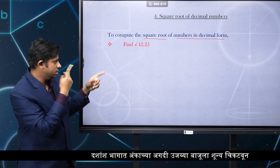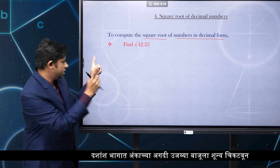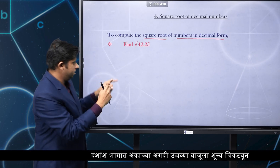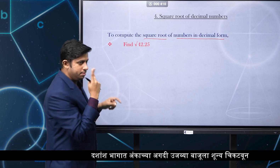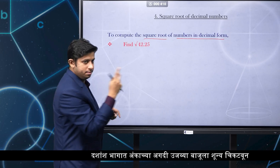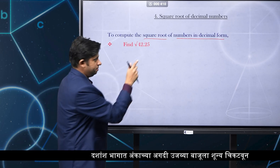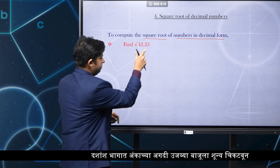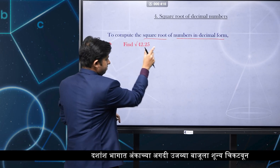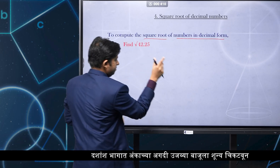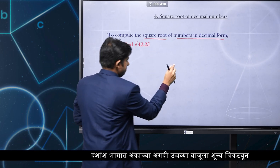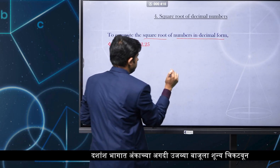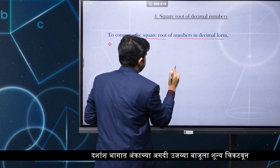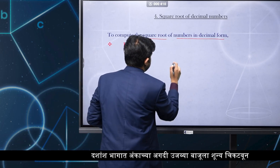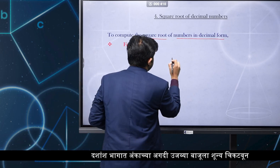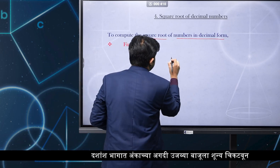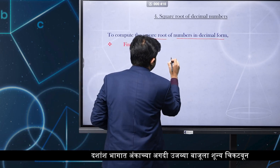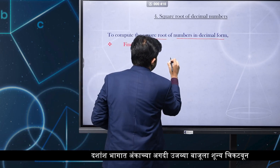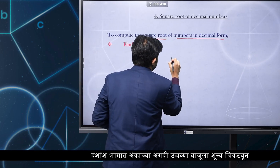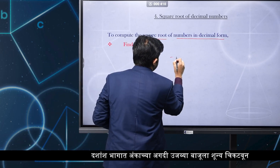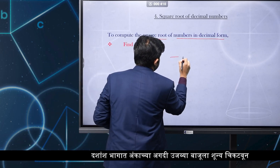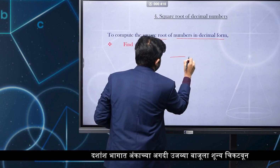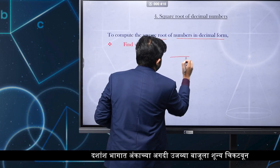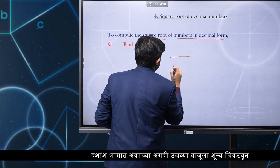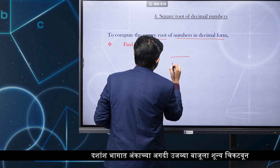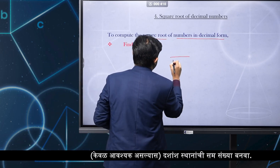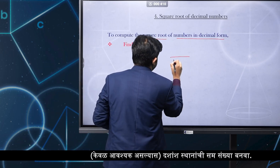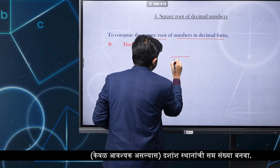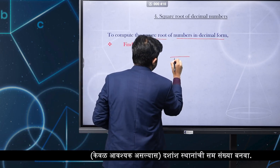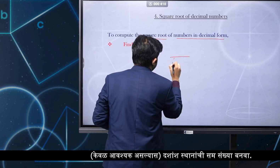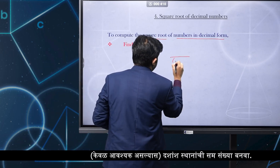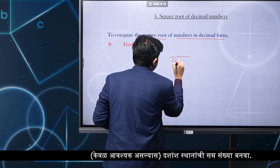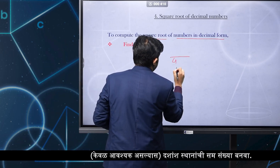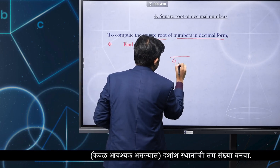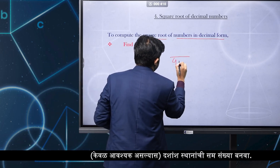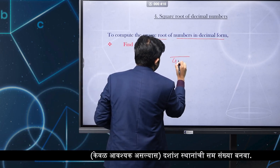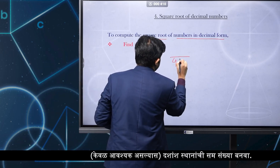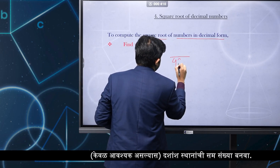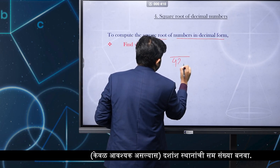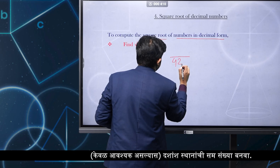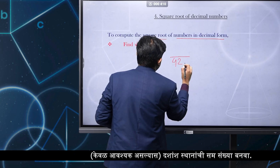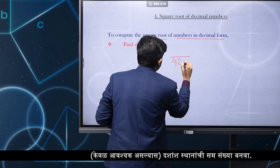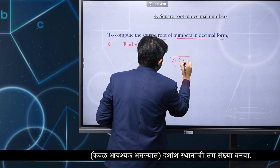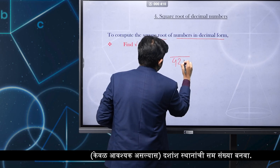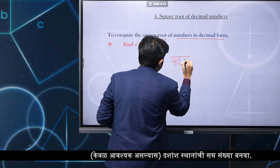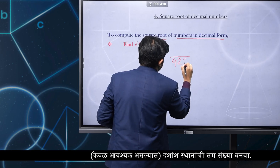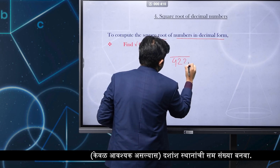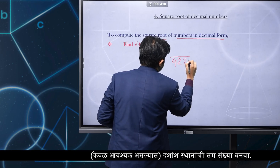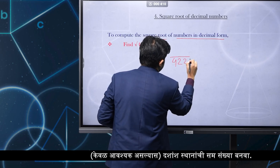दशांश भागात अंकांच्या अगदी उजव्या बाजूला शून्य चिटकवून केवळ आवश्यक असल्यास दशांश स्थानांची समसंख्या